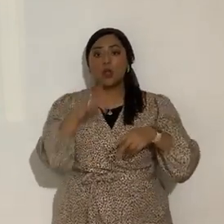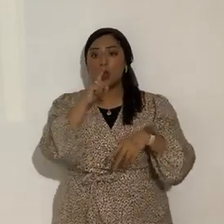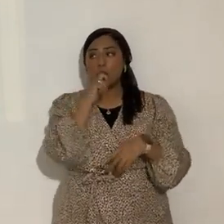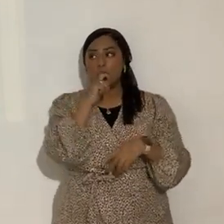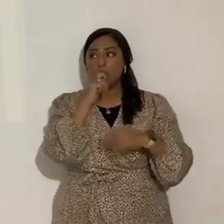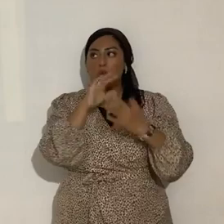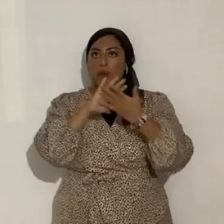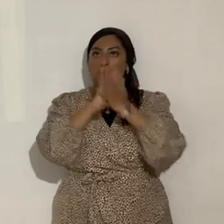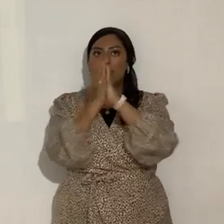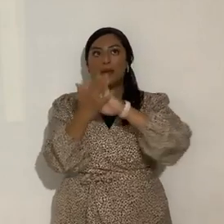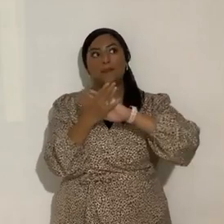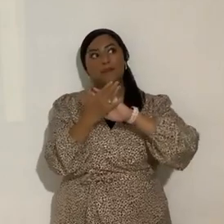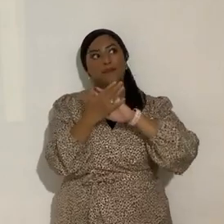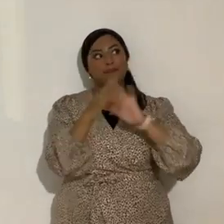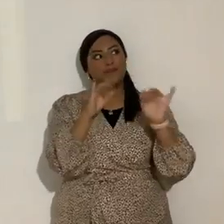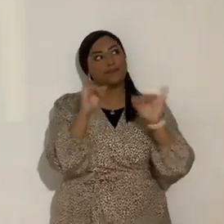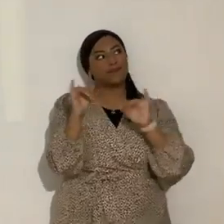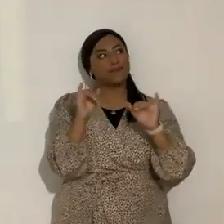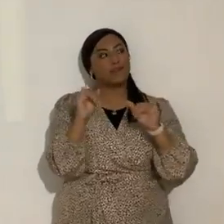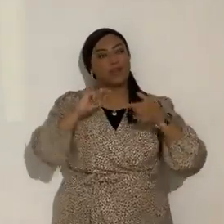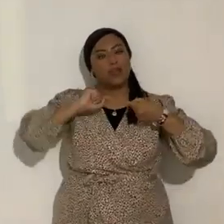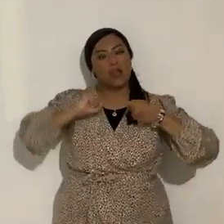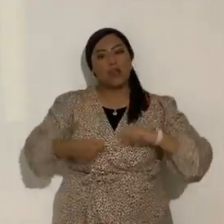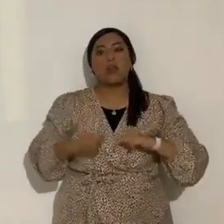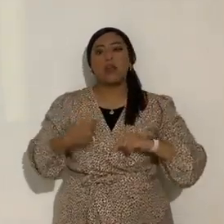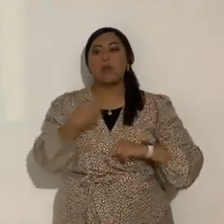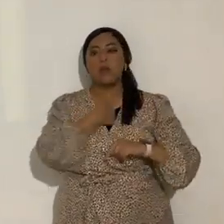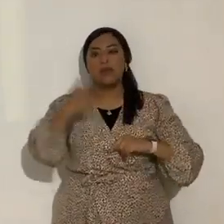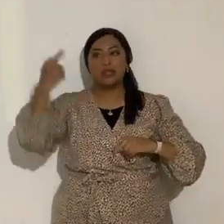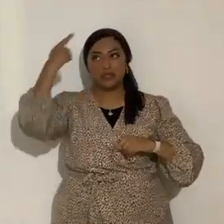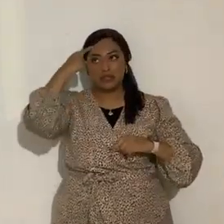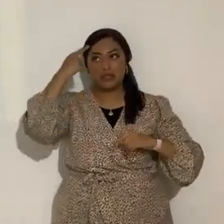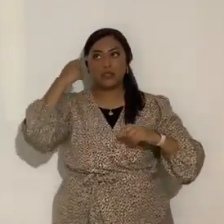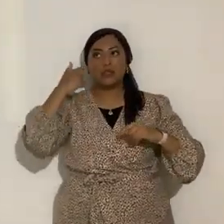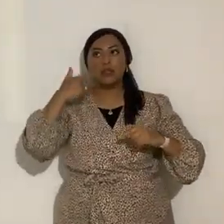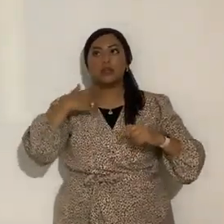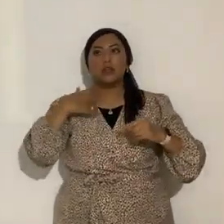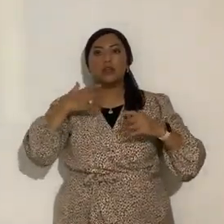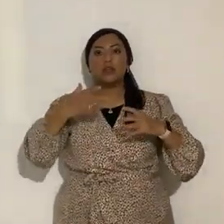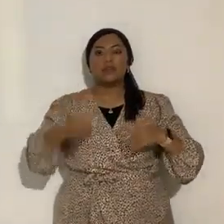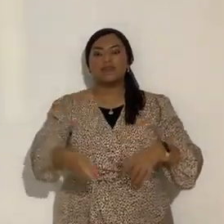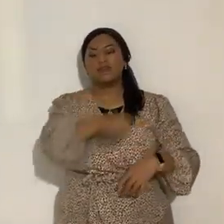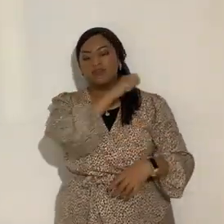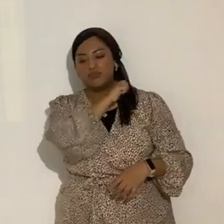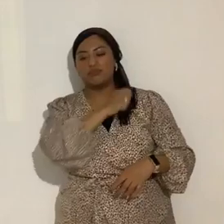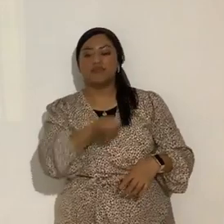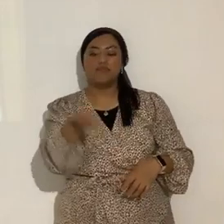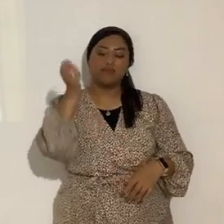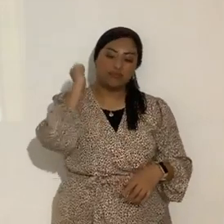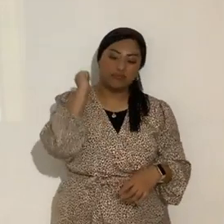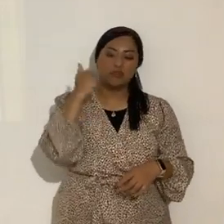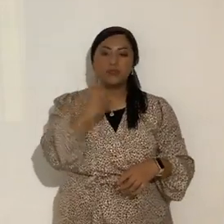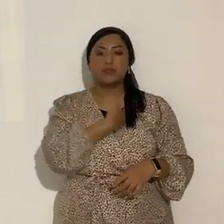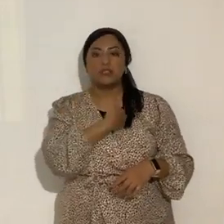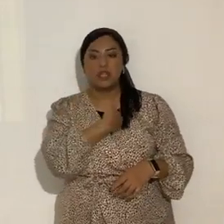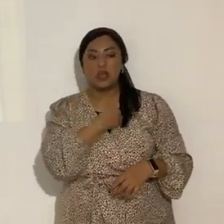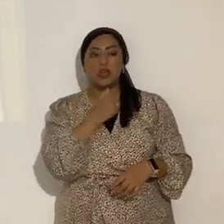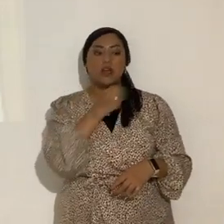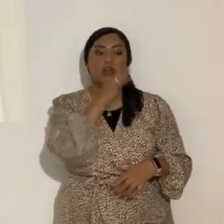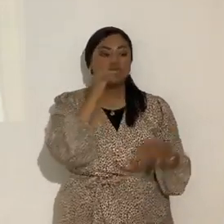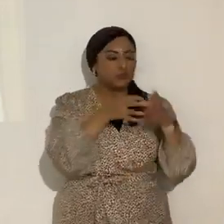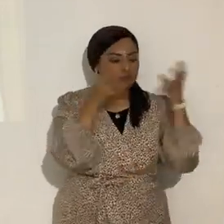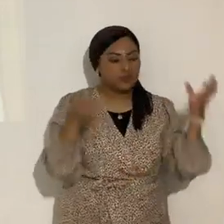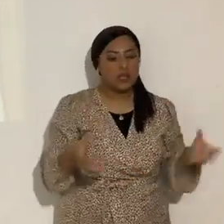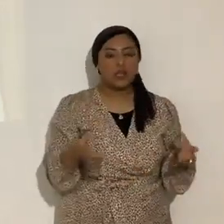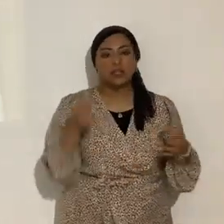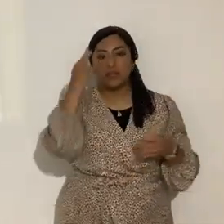¿sí? Y piensa que por hacer muchos sacrificios se salva. A ver, vamos a